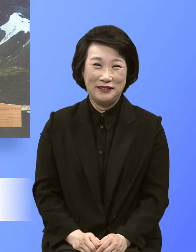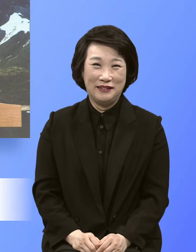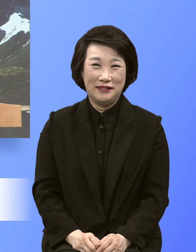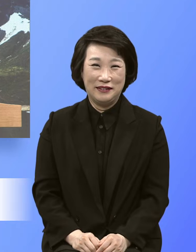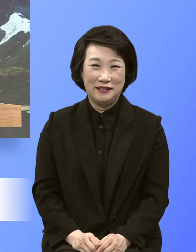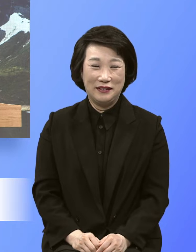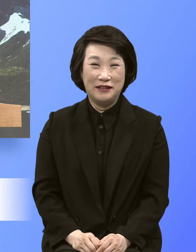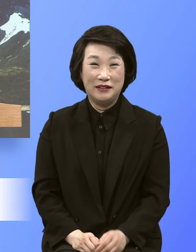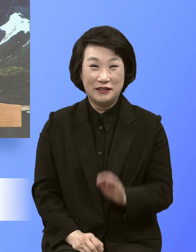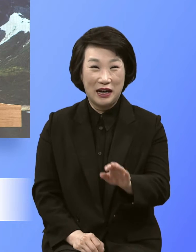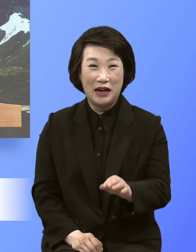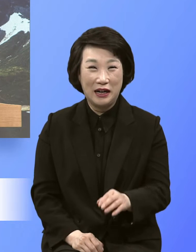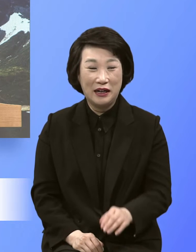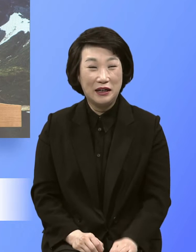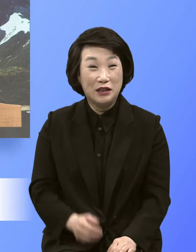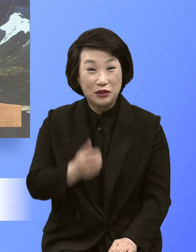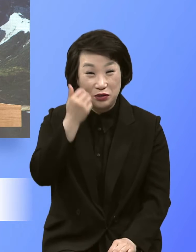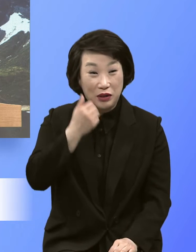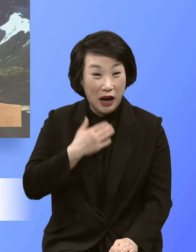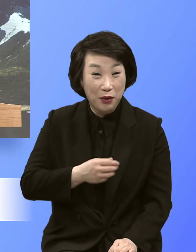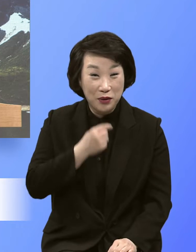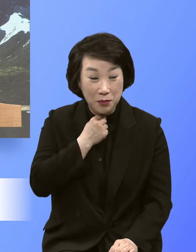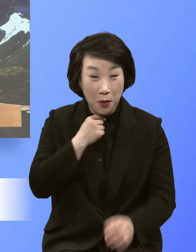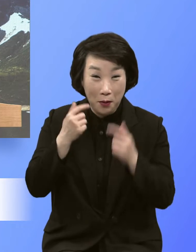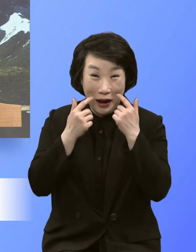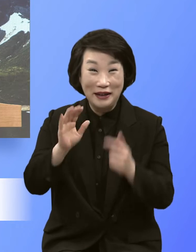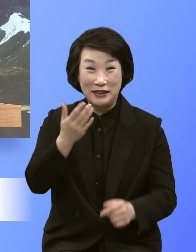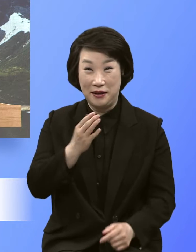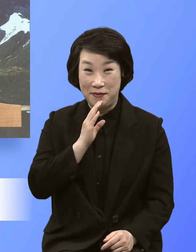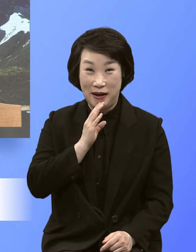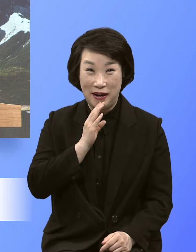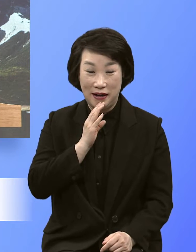그러면 누군가 알아보려면 확실하게 알아봐야 될 거 아니에요.